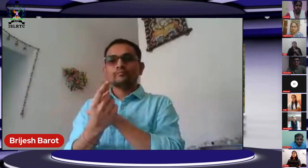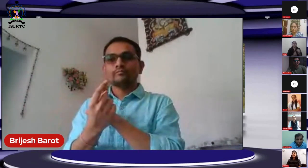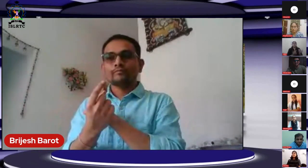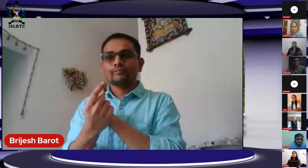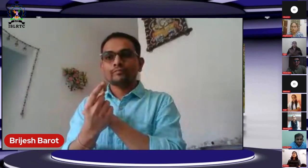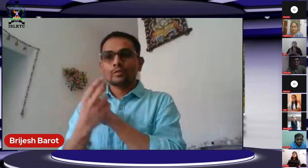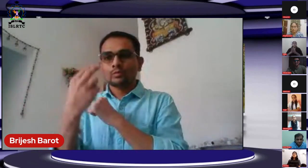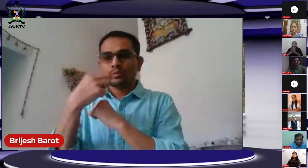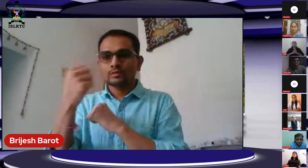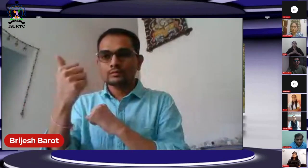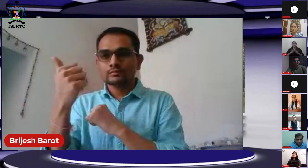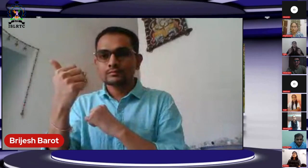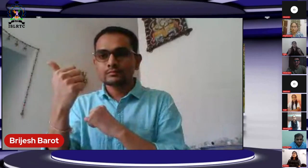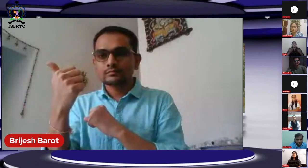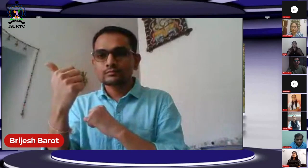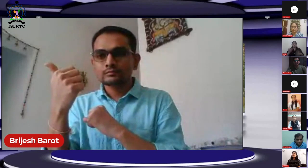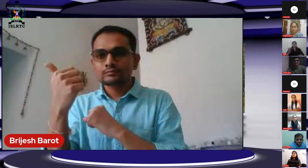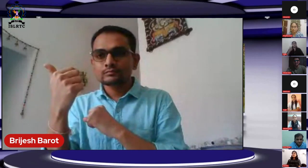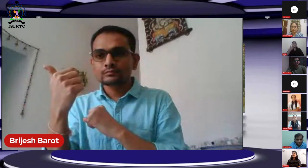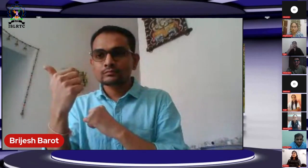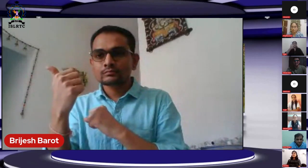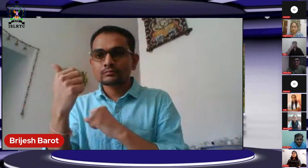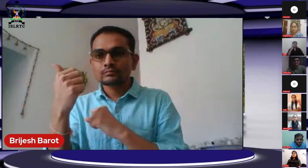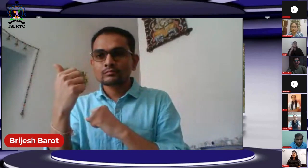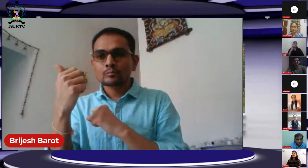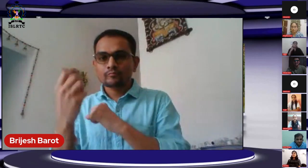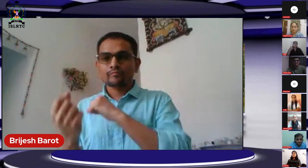धीरे धीरे एक एक करके ऐसे बढ़ता जा रहा है,